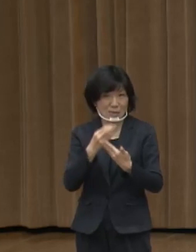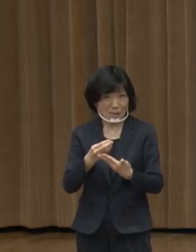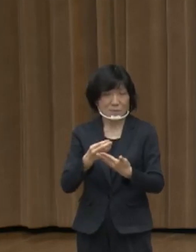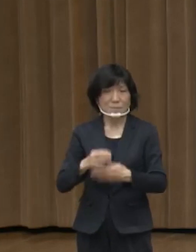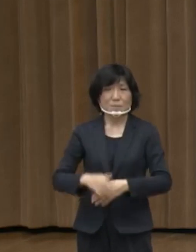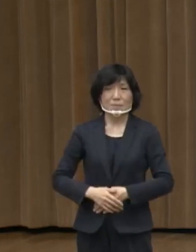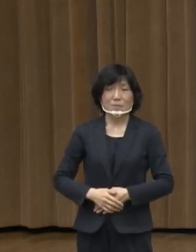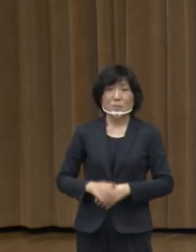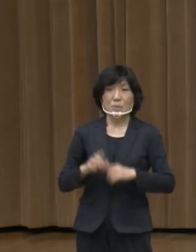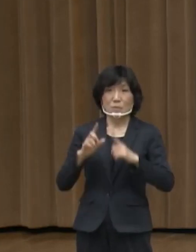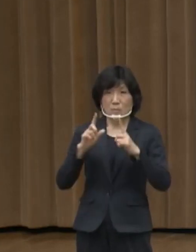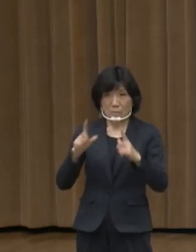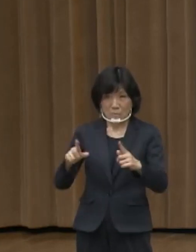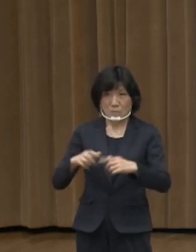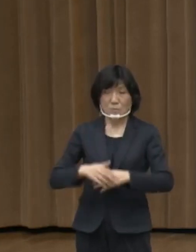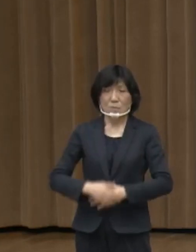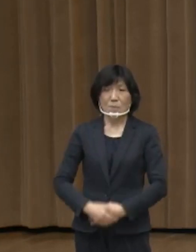はい、